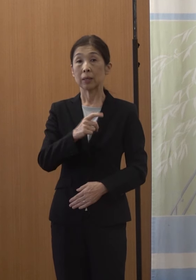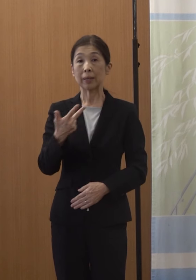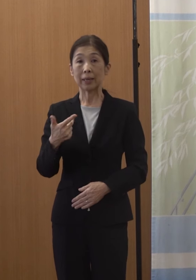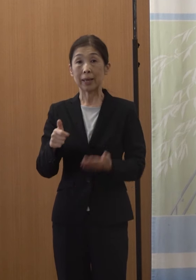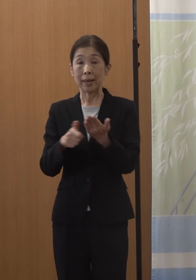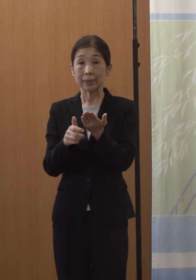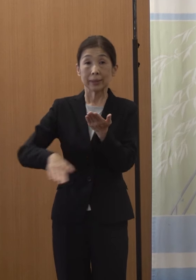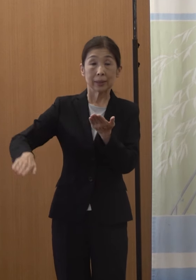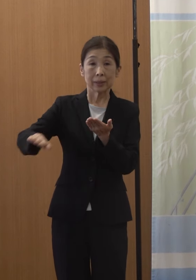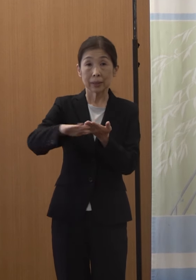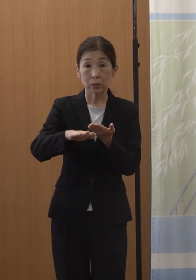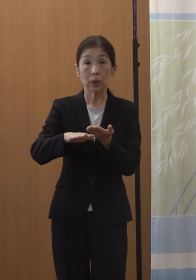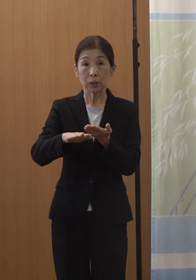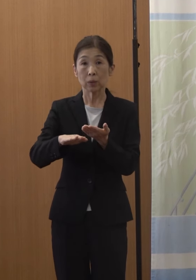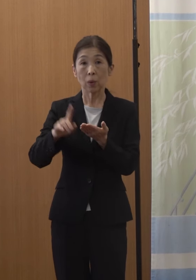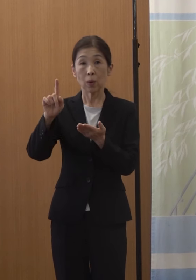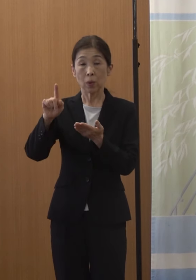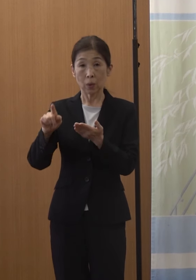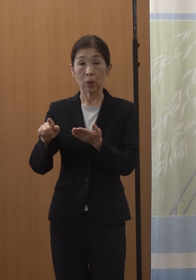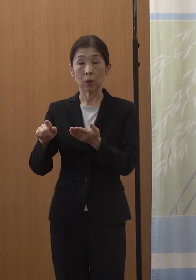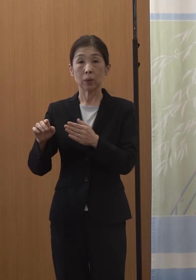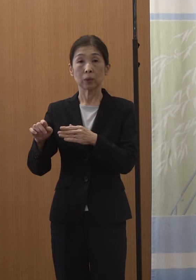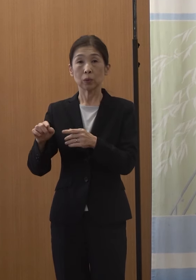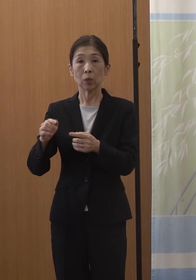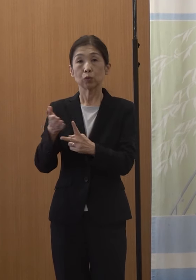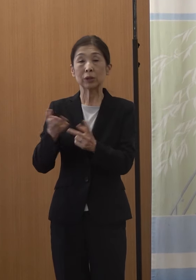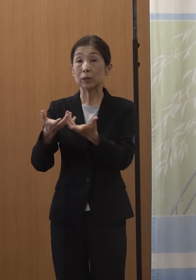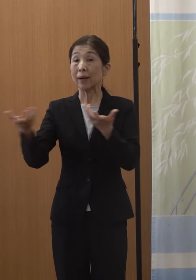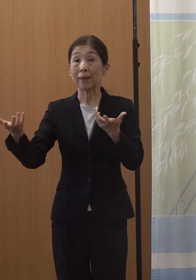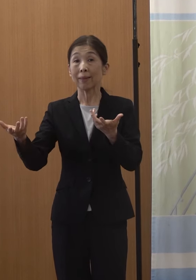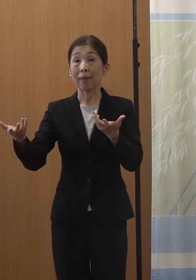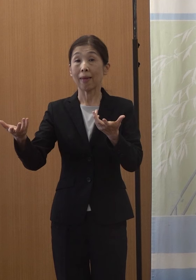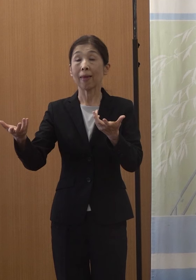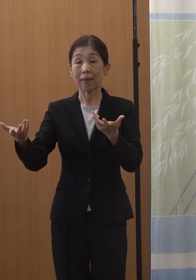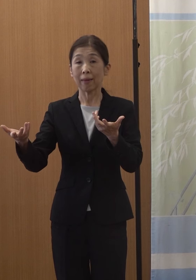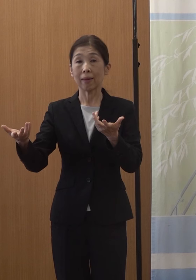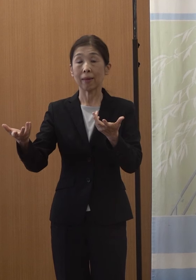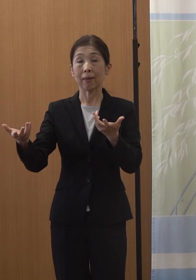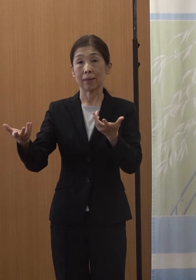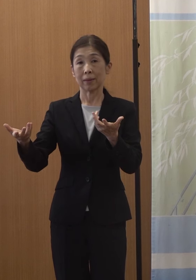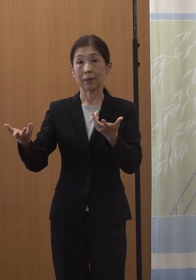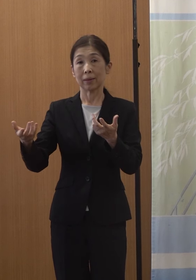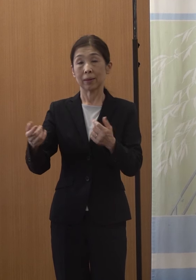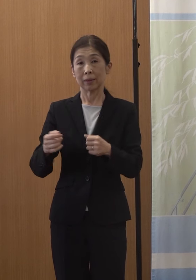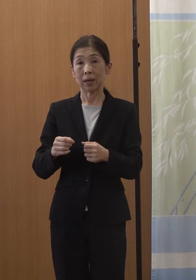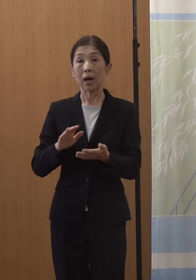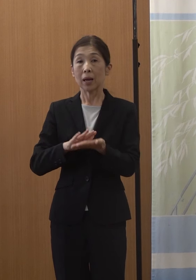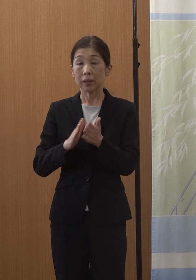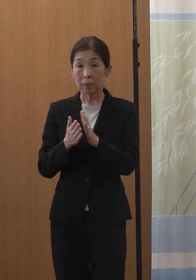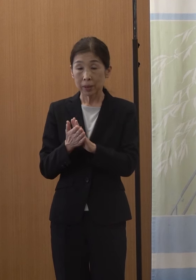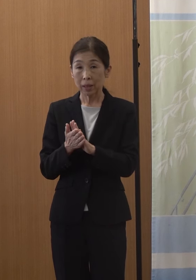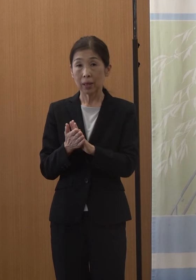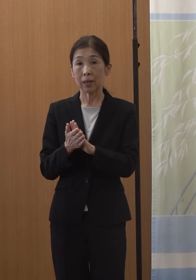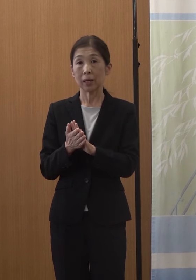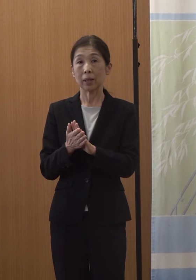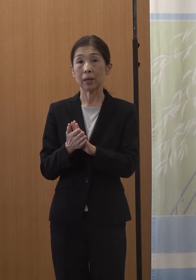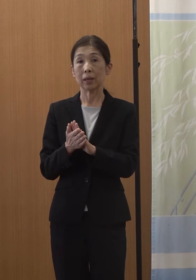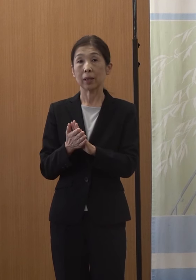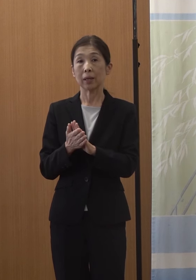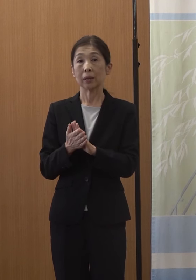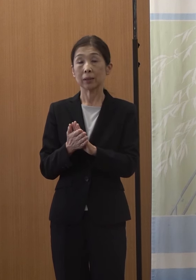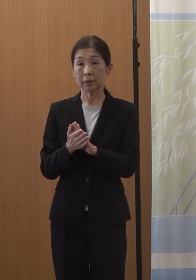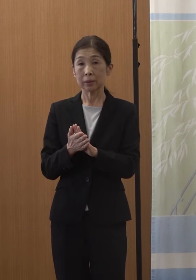周辺区域とその都心地区の区域をエリアに分けたということなんですけど、改めてその狙いを